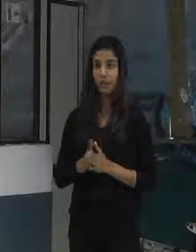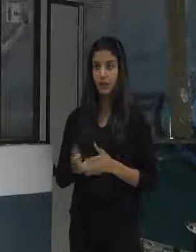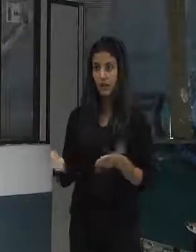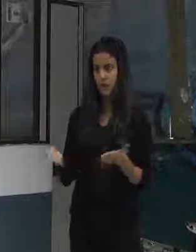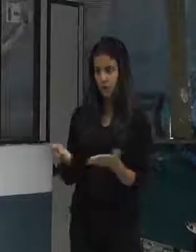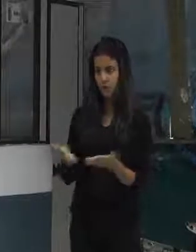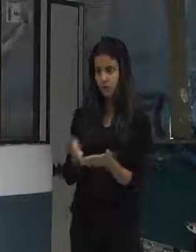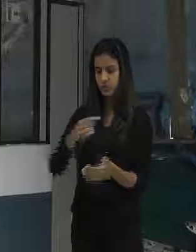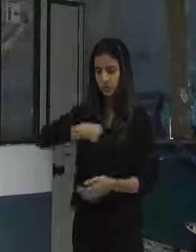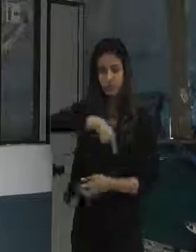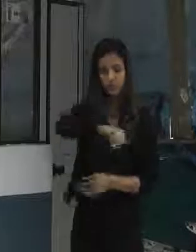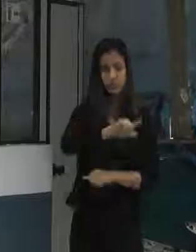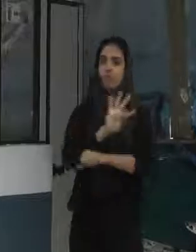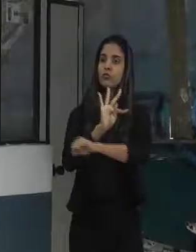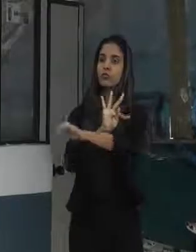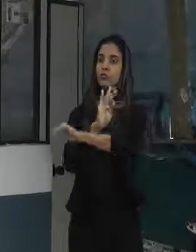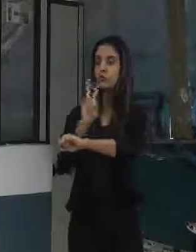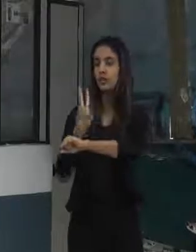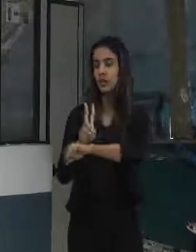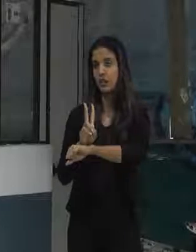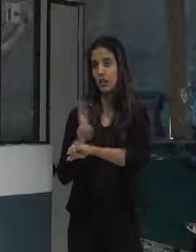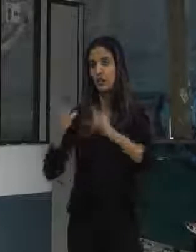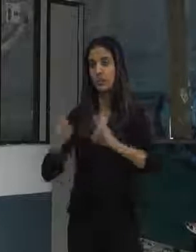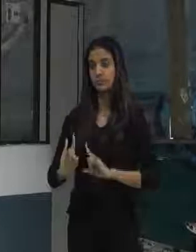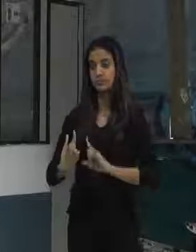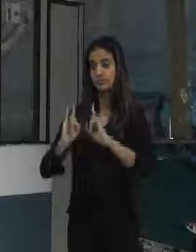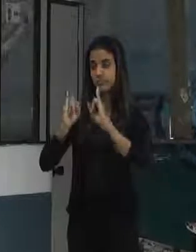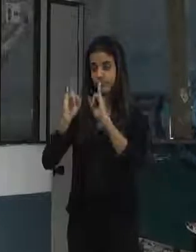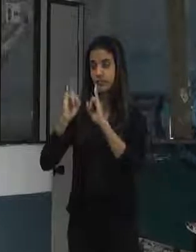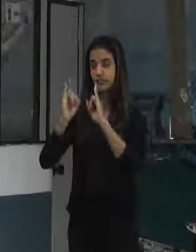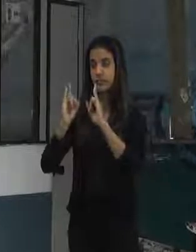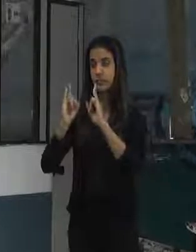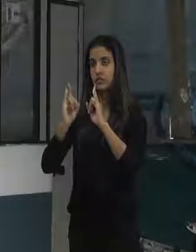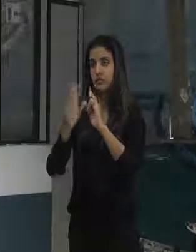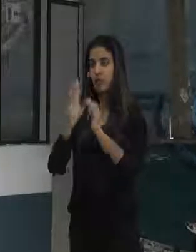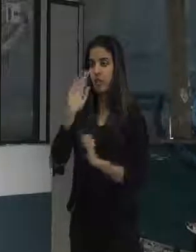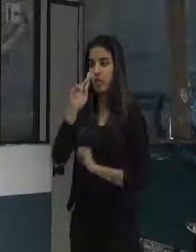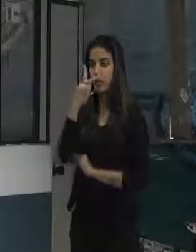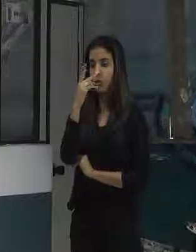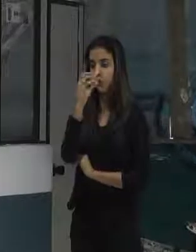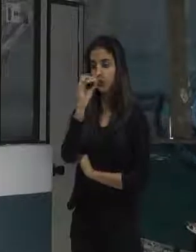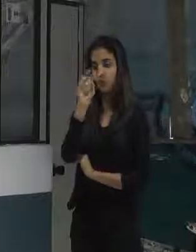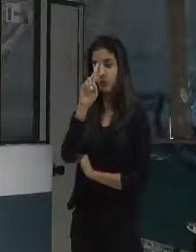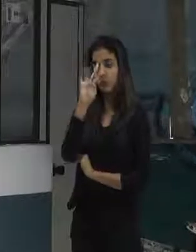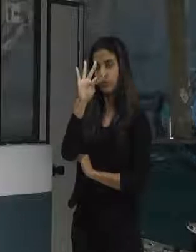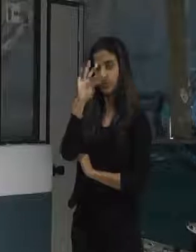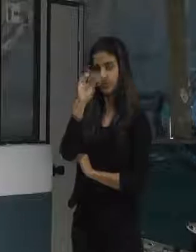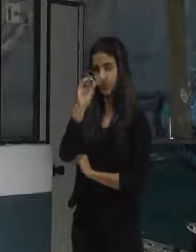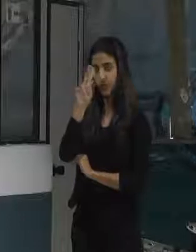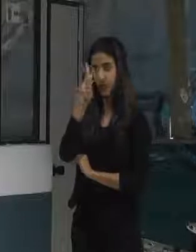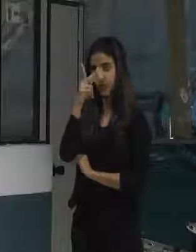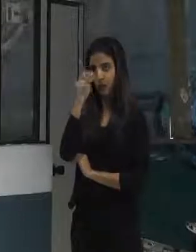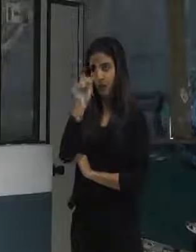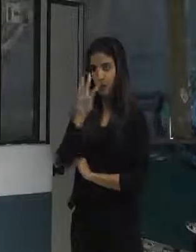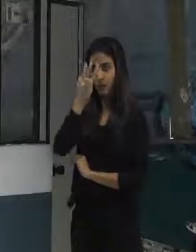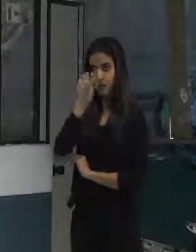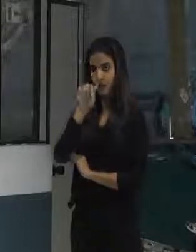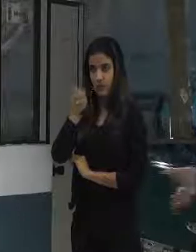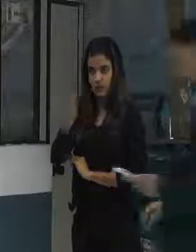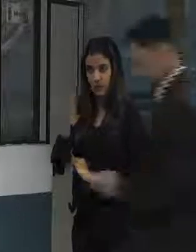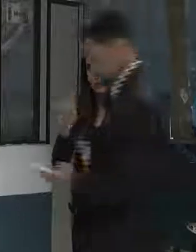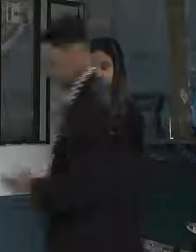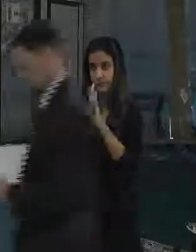real, no Teotônio Vilela, no loteamento Horto Havaí, também chamado de Badaró,